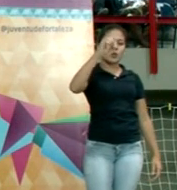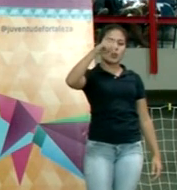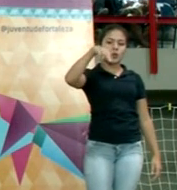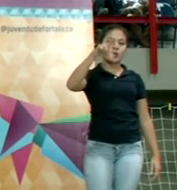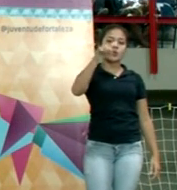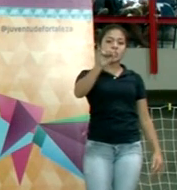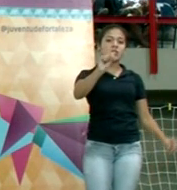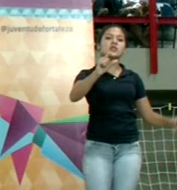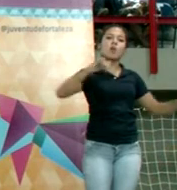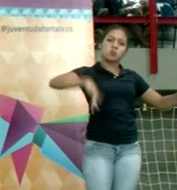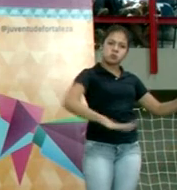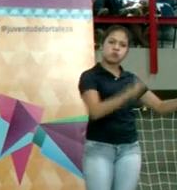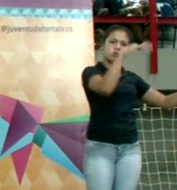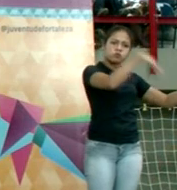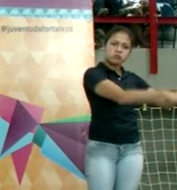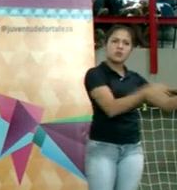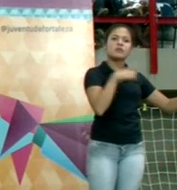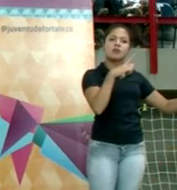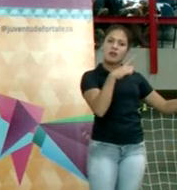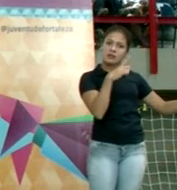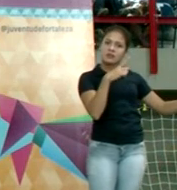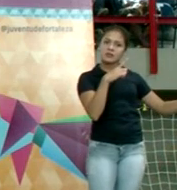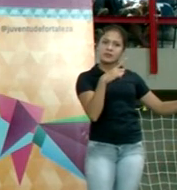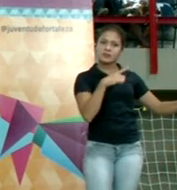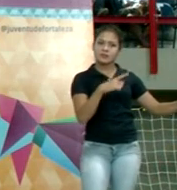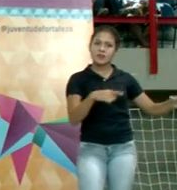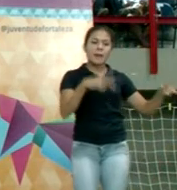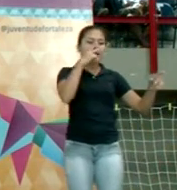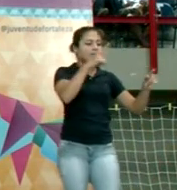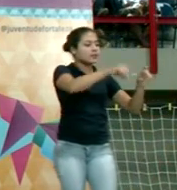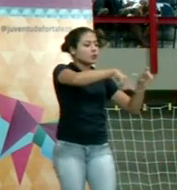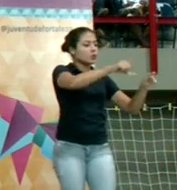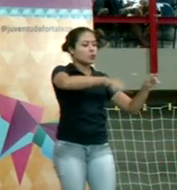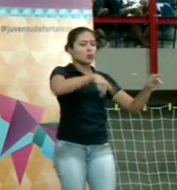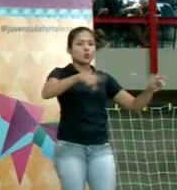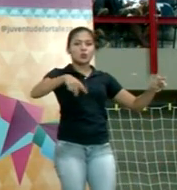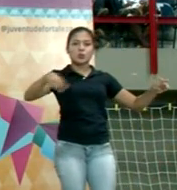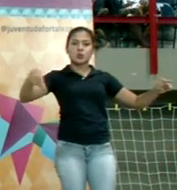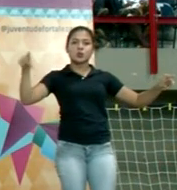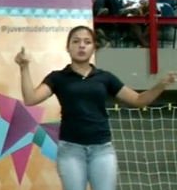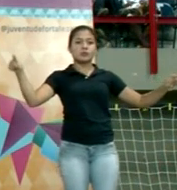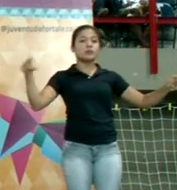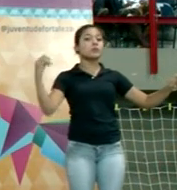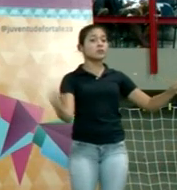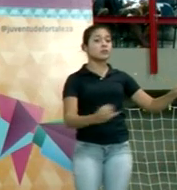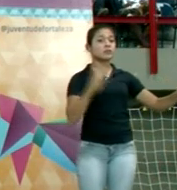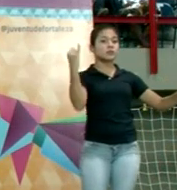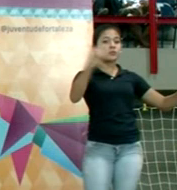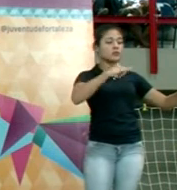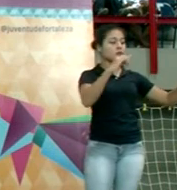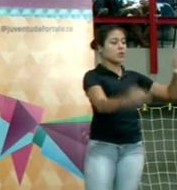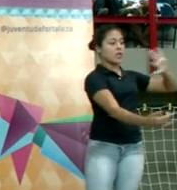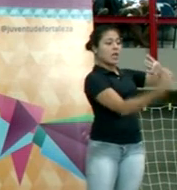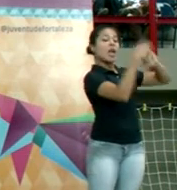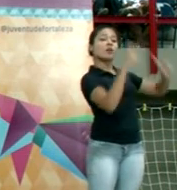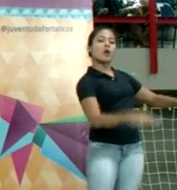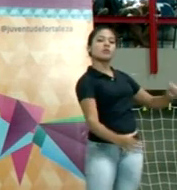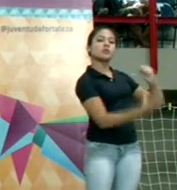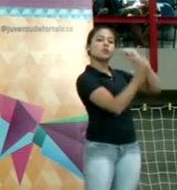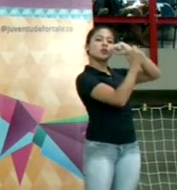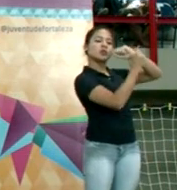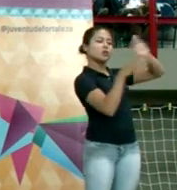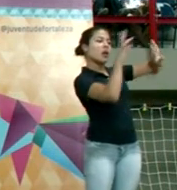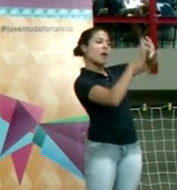referência não ao tamanho da onda, mas à frequência da onda. Isso é questão de prova e é importante. Uma outra coisa